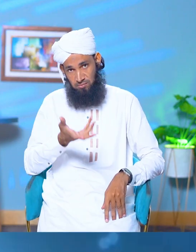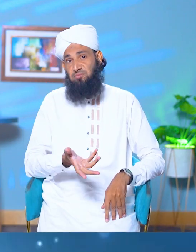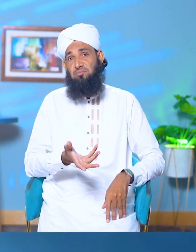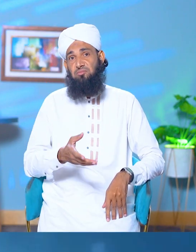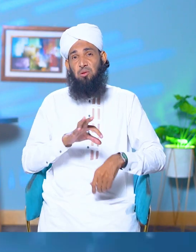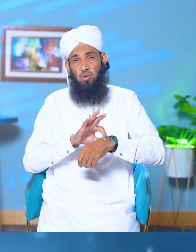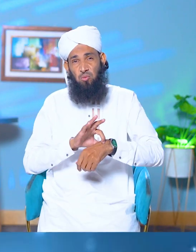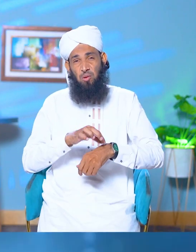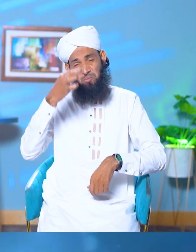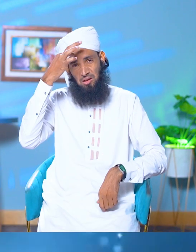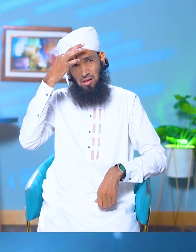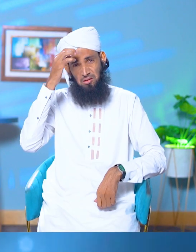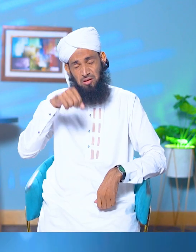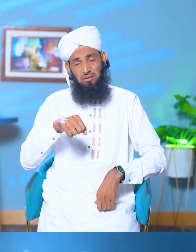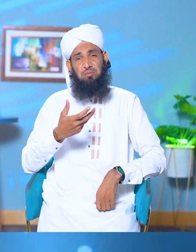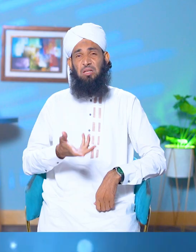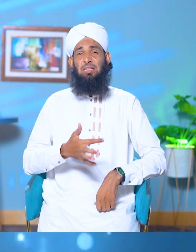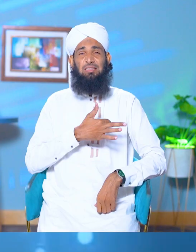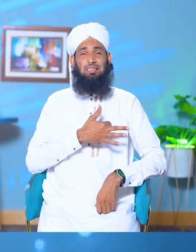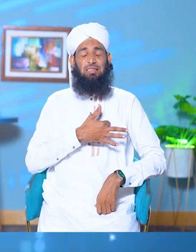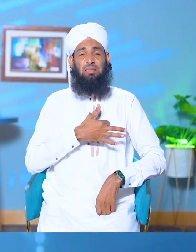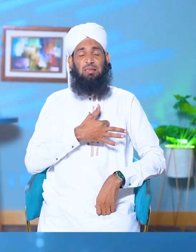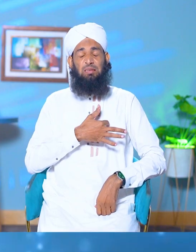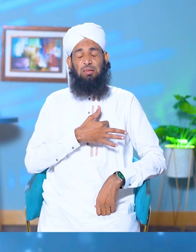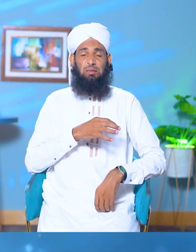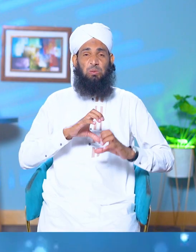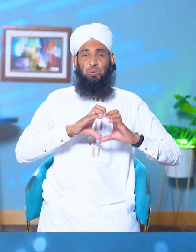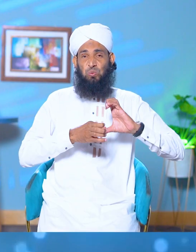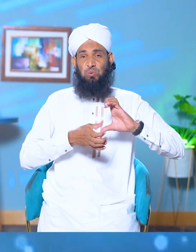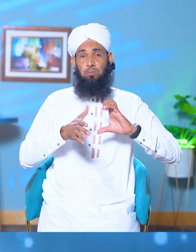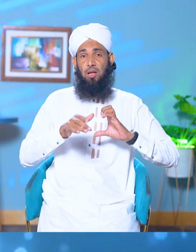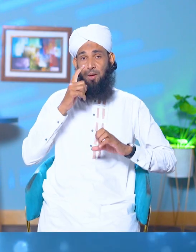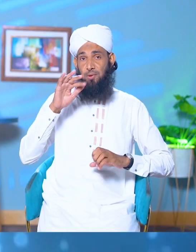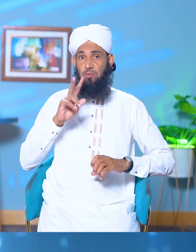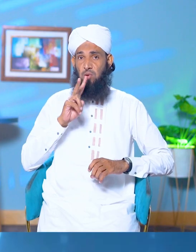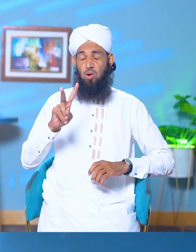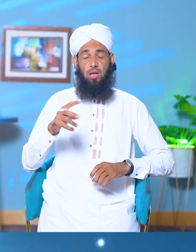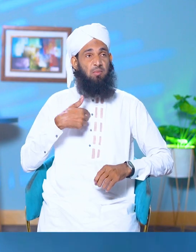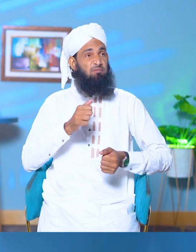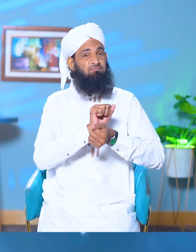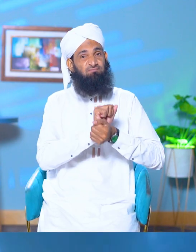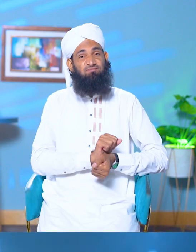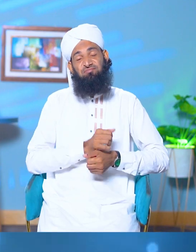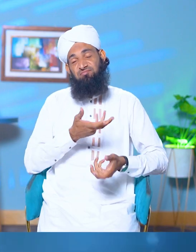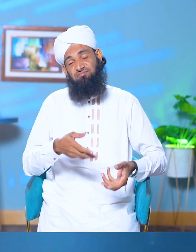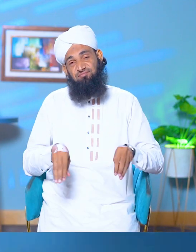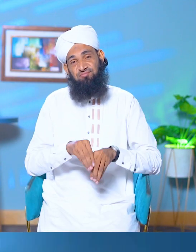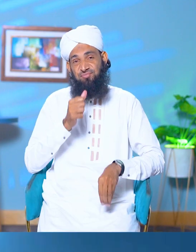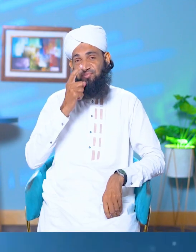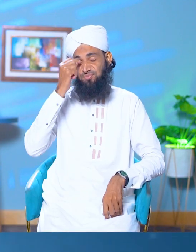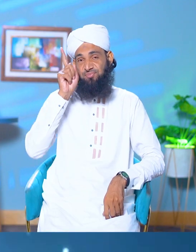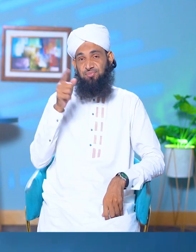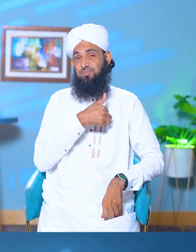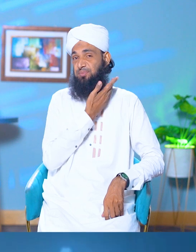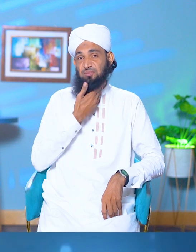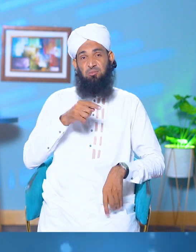بنتے ہیں۔ ورنہ یہ کہ وہ کوئی بیماری لگ گئی، کوڑن اور دل جلتا رہے کہ یہ کہاں پھنس گئی میں۔ صحیح بھائیوں کو بھی ذرا ان کا